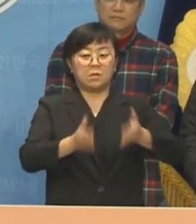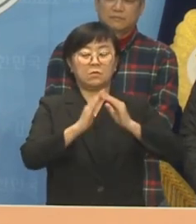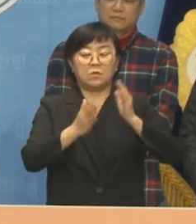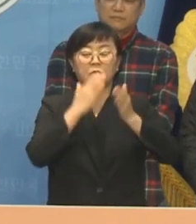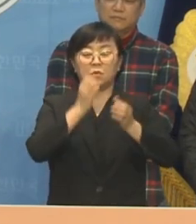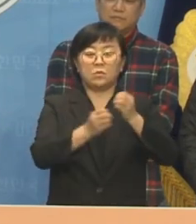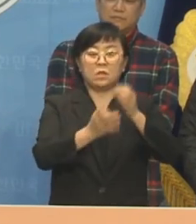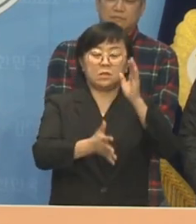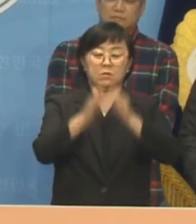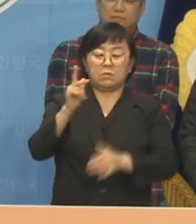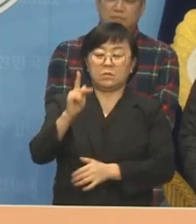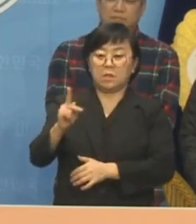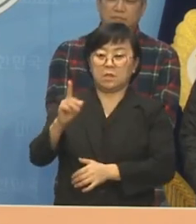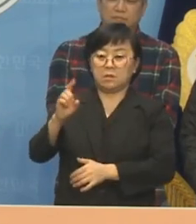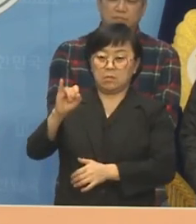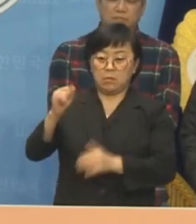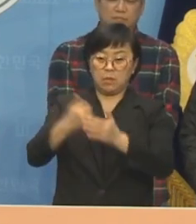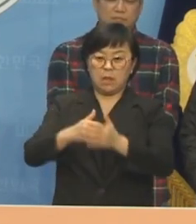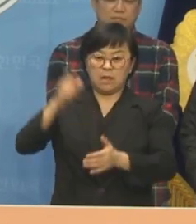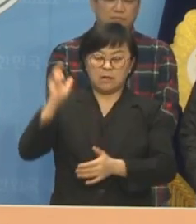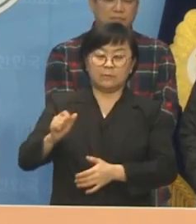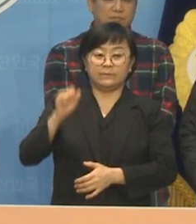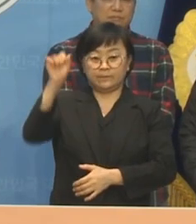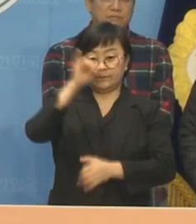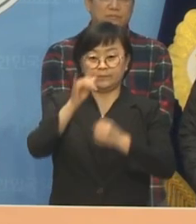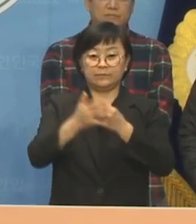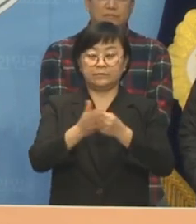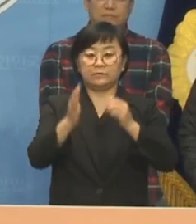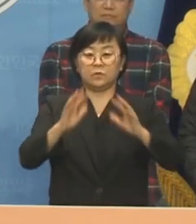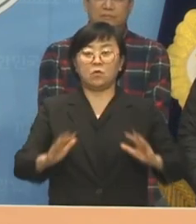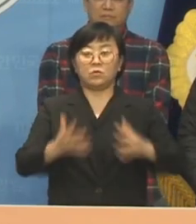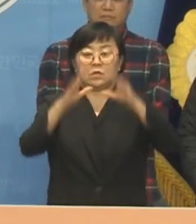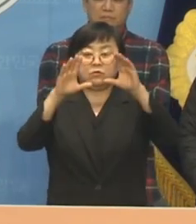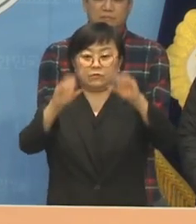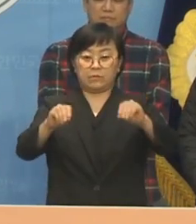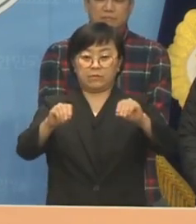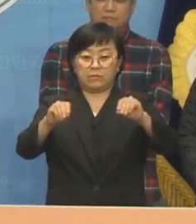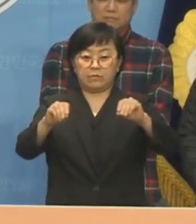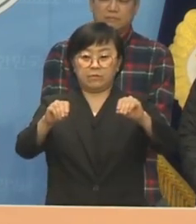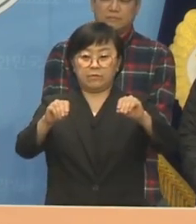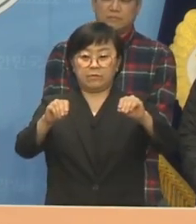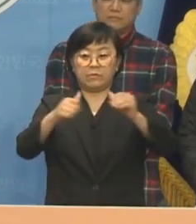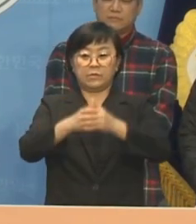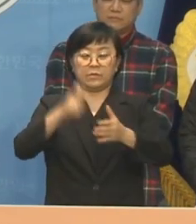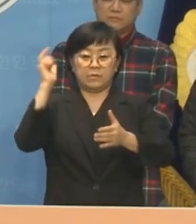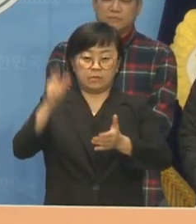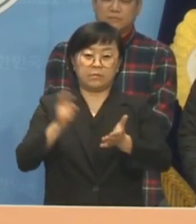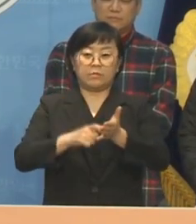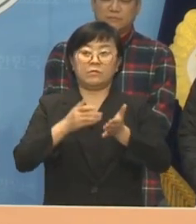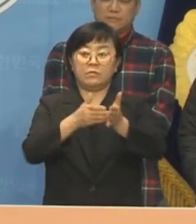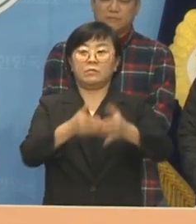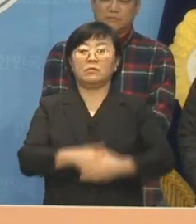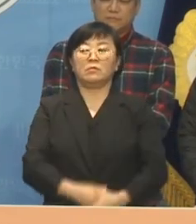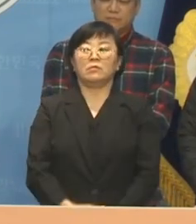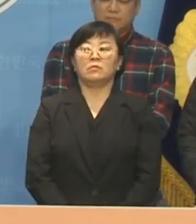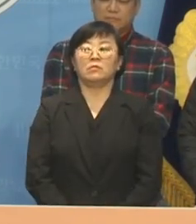논산시와 KDI를 강력히 규탄하면서 공사 중단을 또한 강력히 촉구합니다.